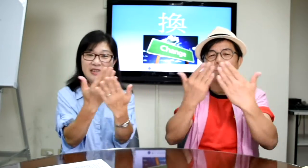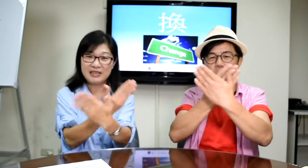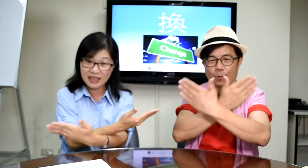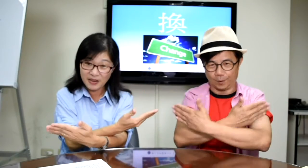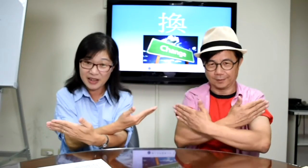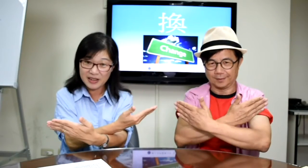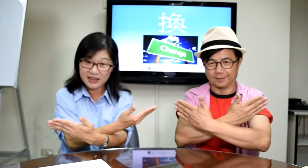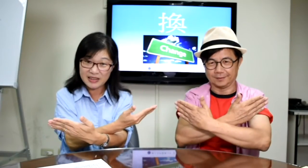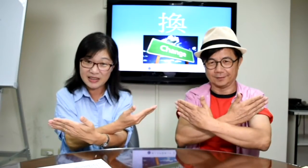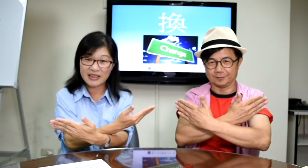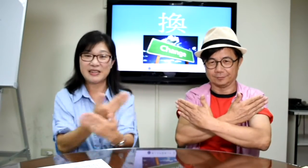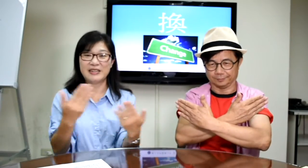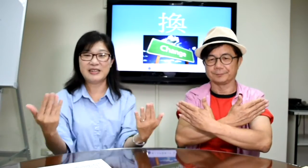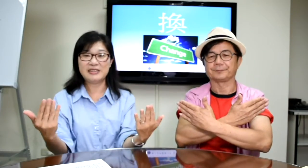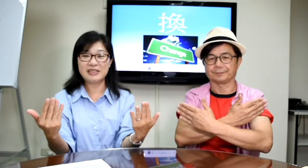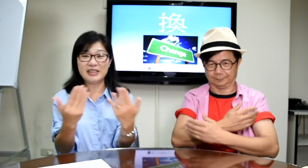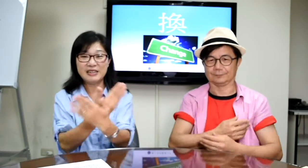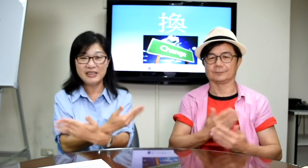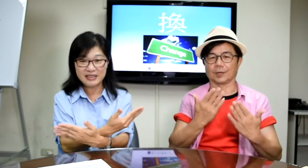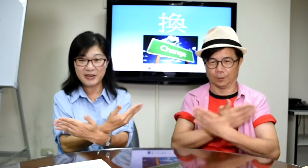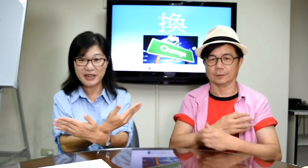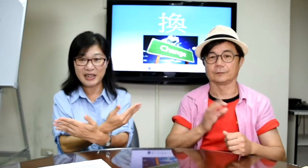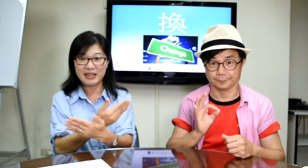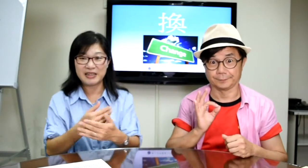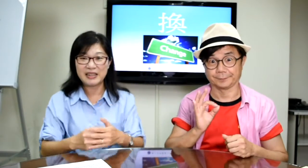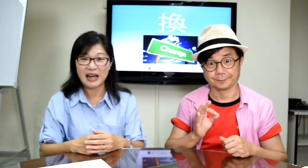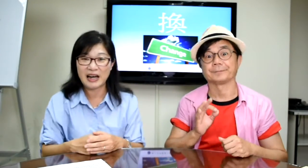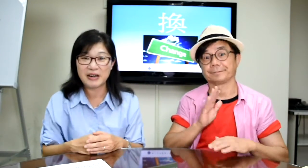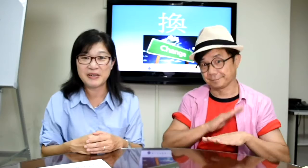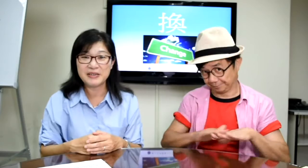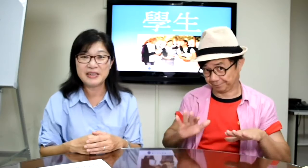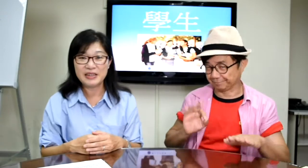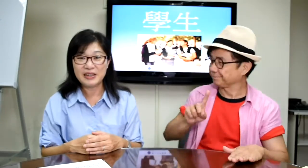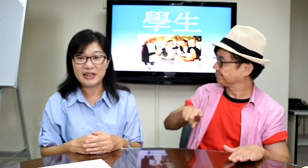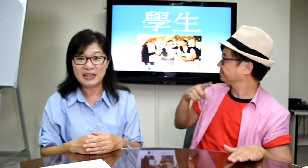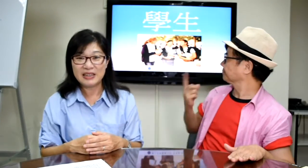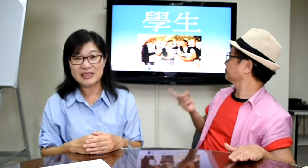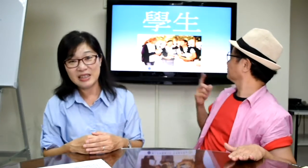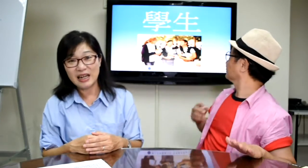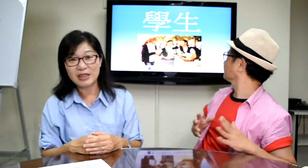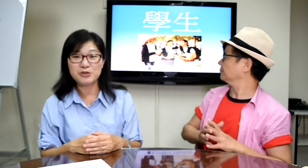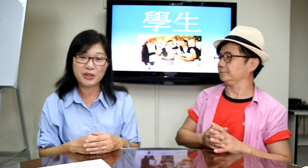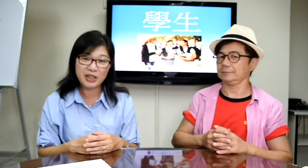交换，记得哦，交换。好，接下来学